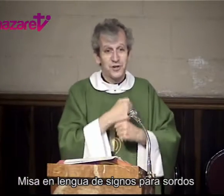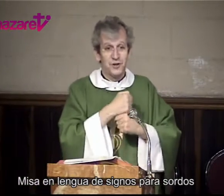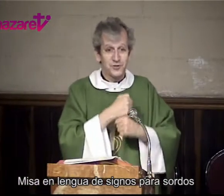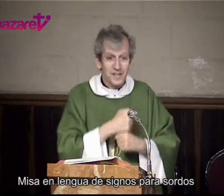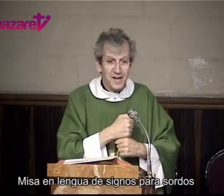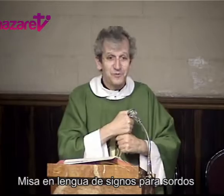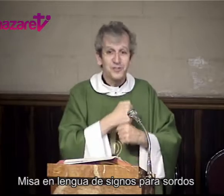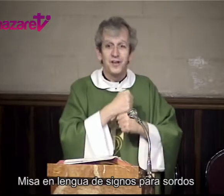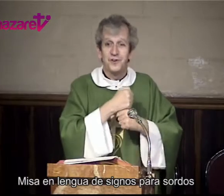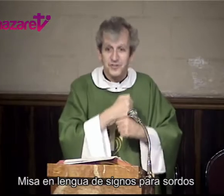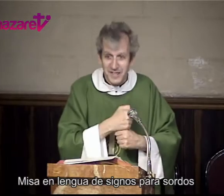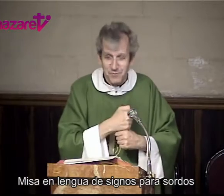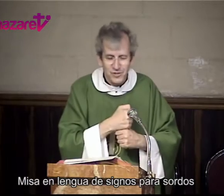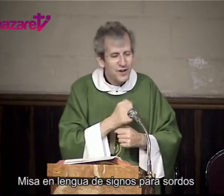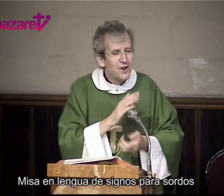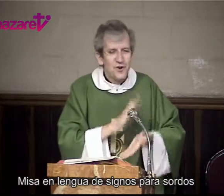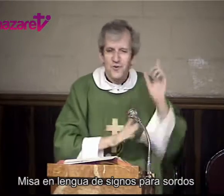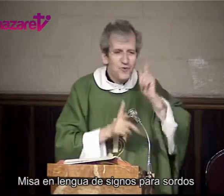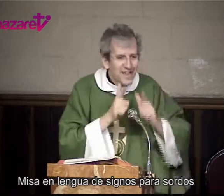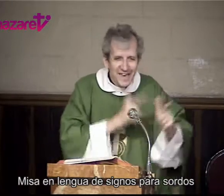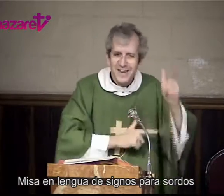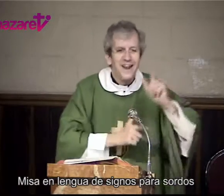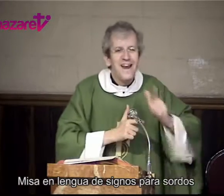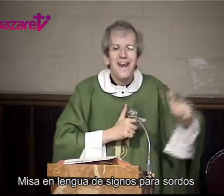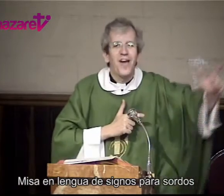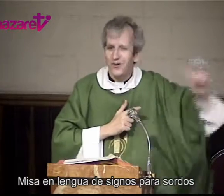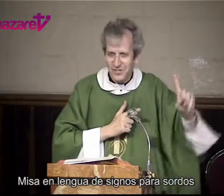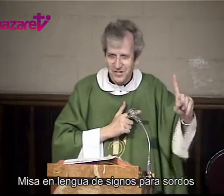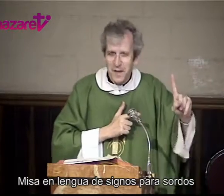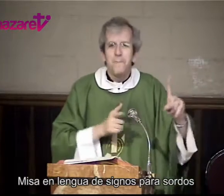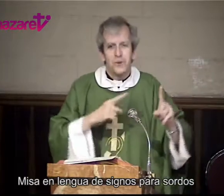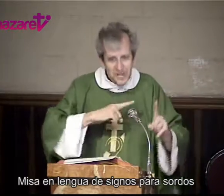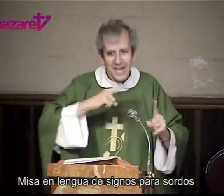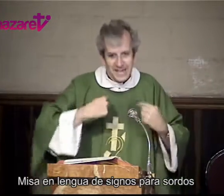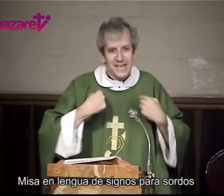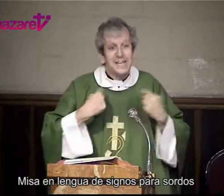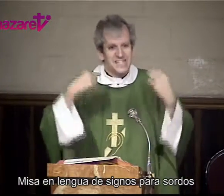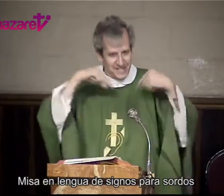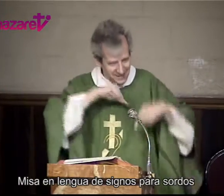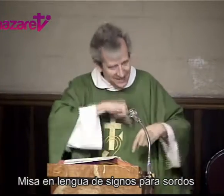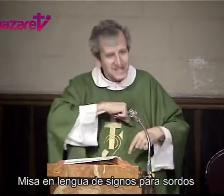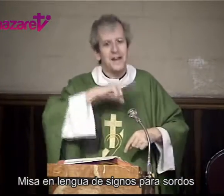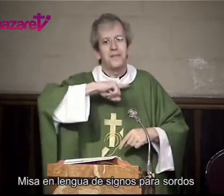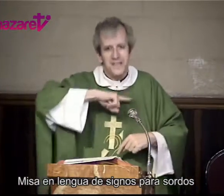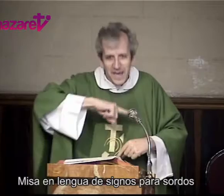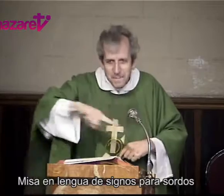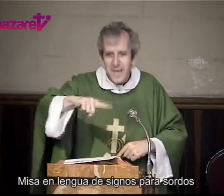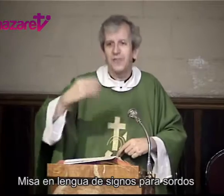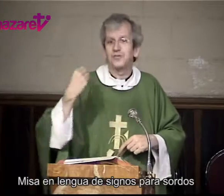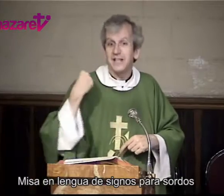nos quedamos, nos quedamos. No hay que ir lejos, pero sí que hay que sentirse realmente enviados,